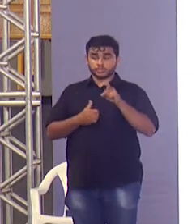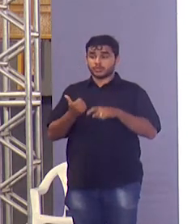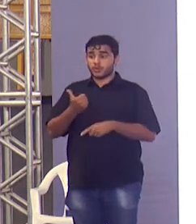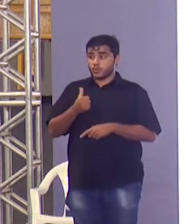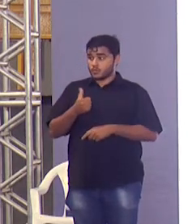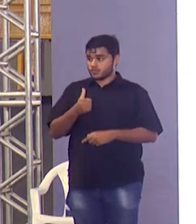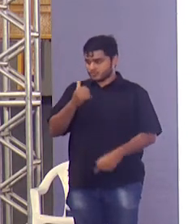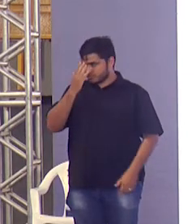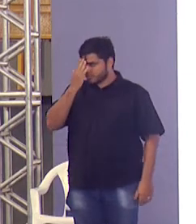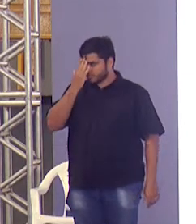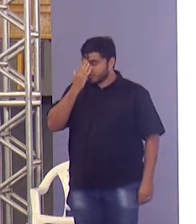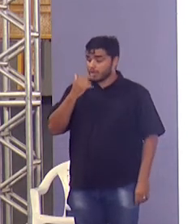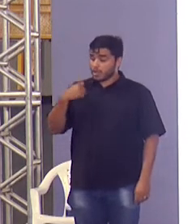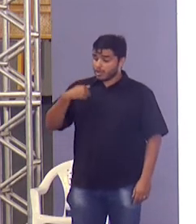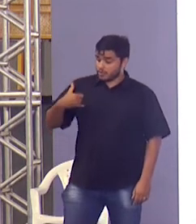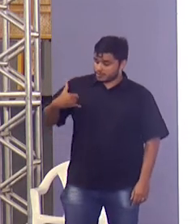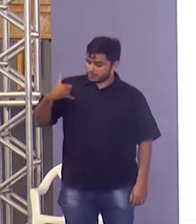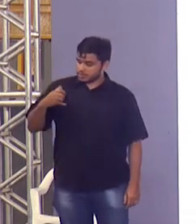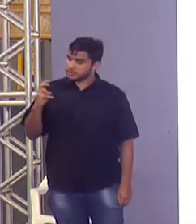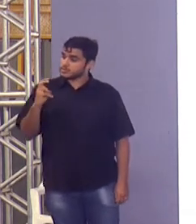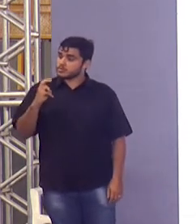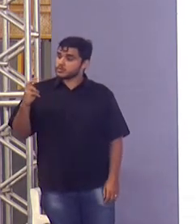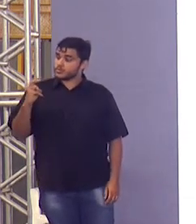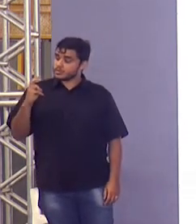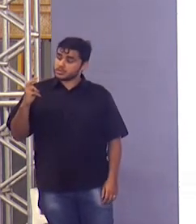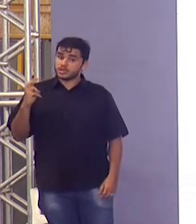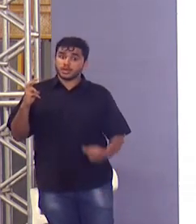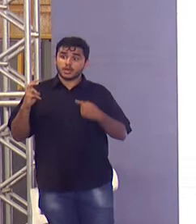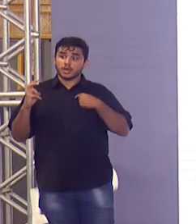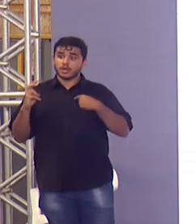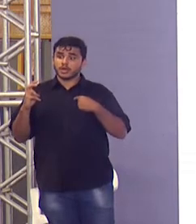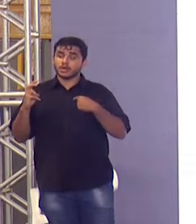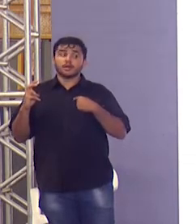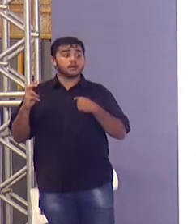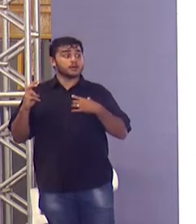anos, daqui a 11 anos eu vou ter